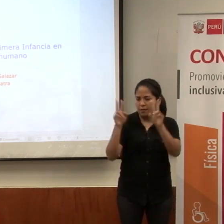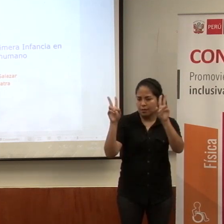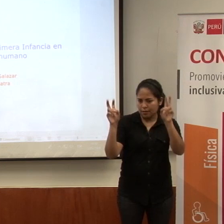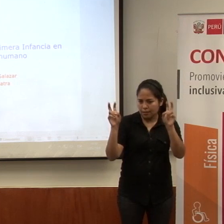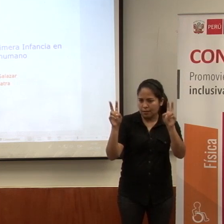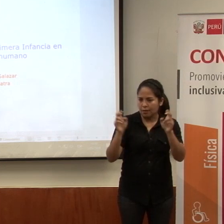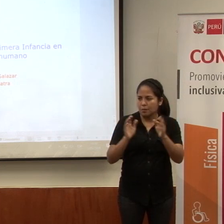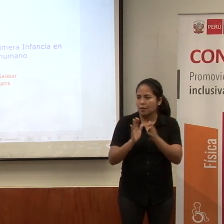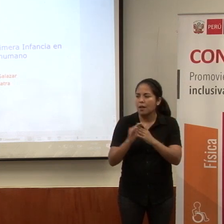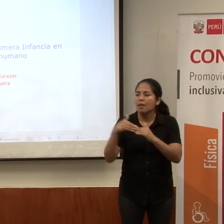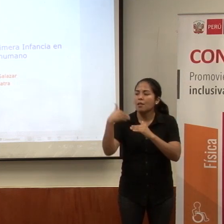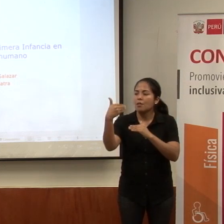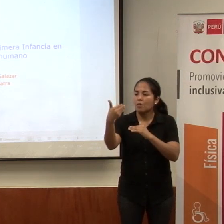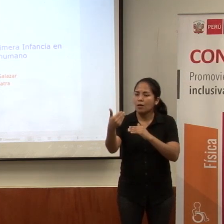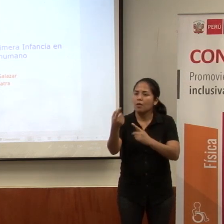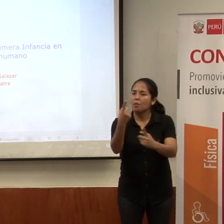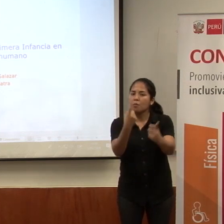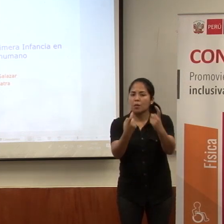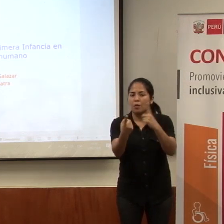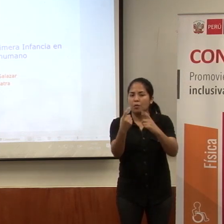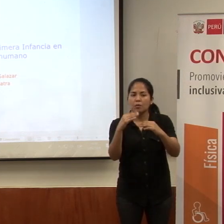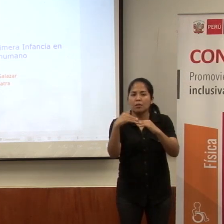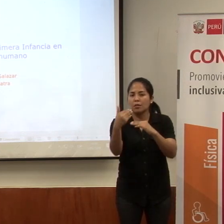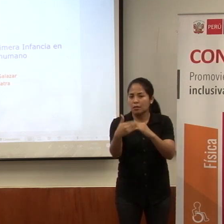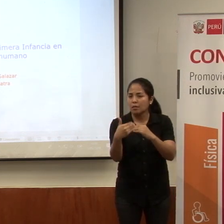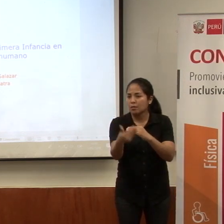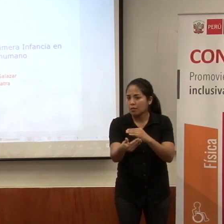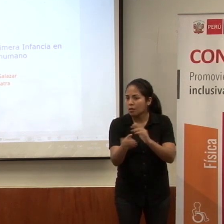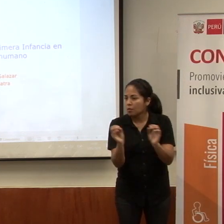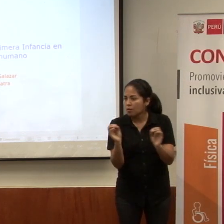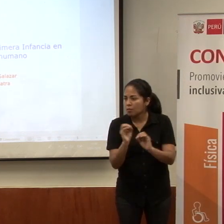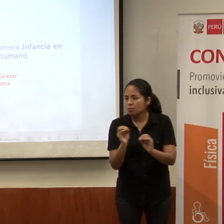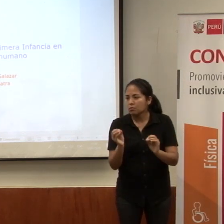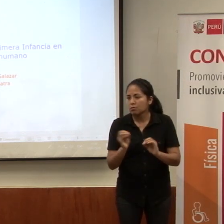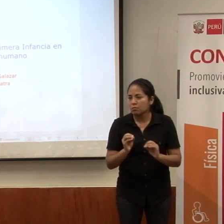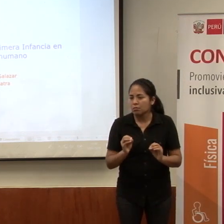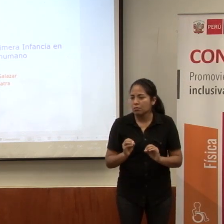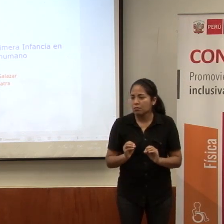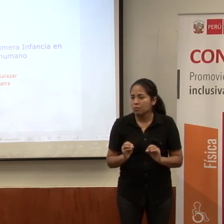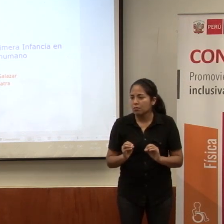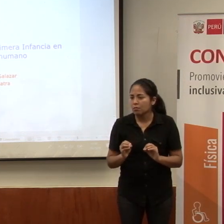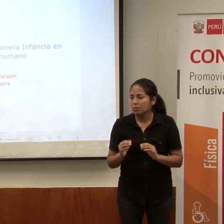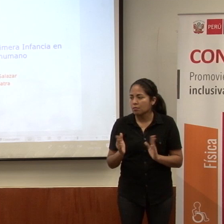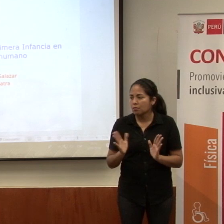¿Las preguntas las hacemos, o comentarios después o...?